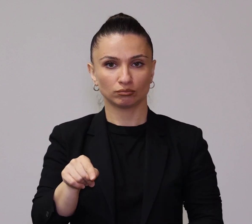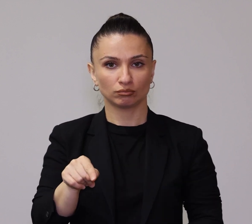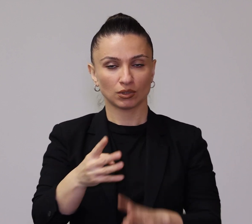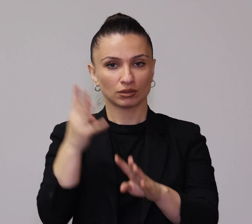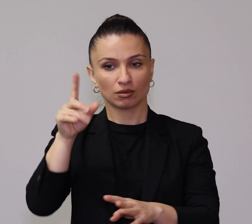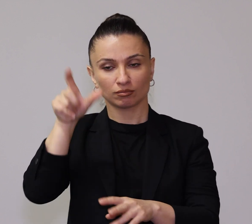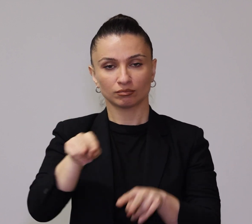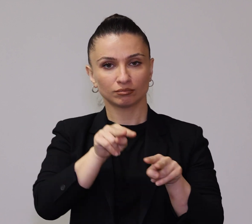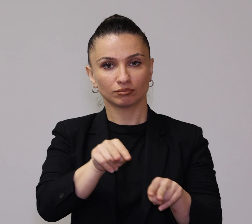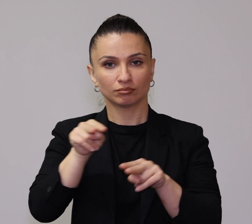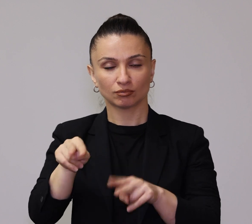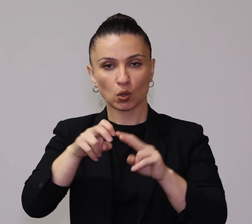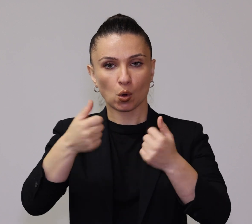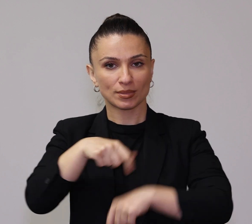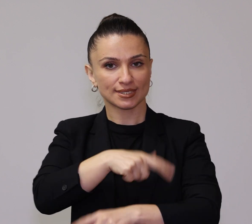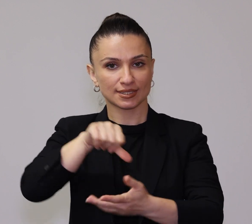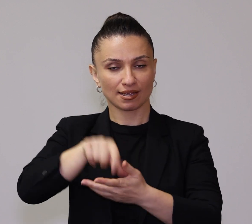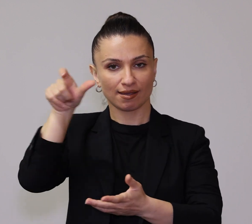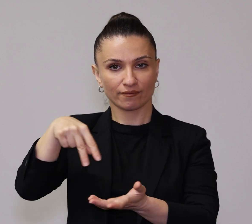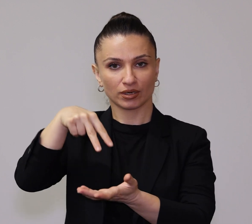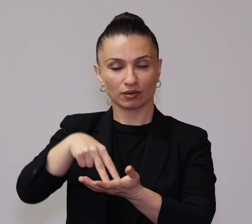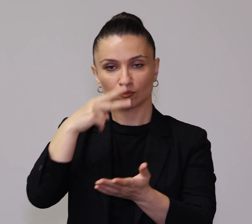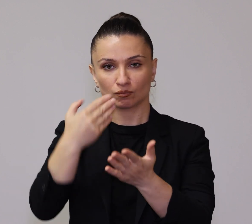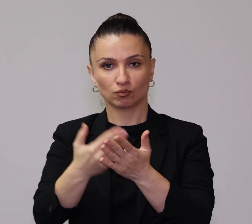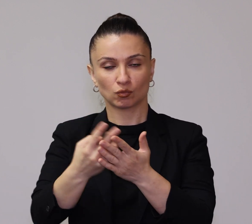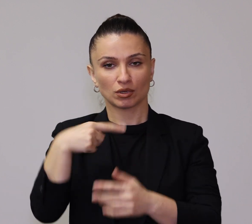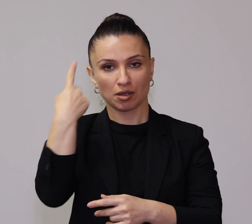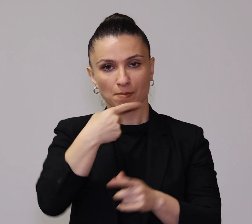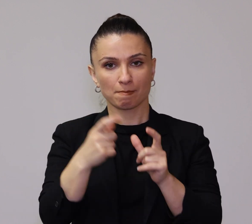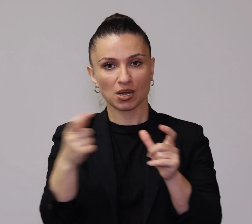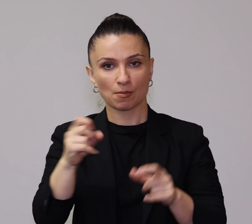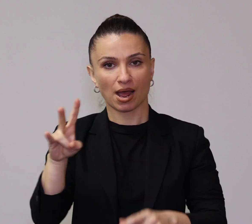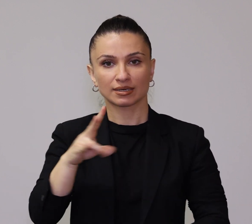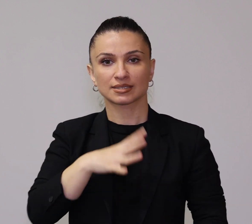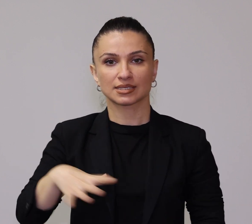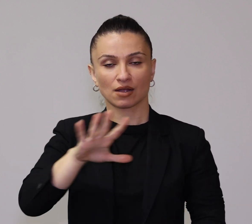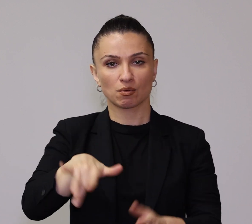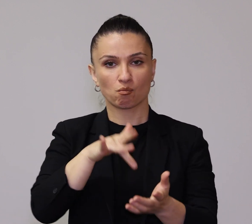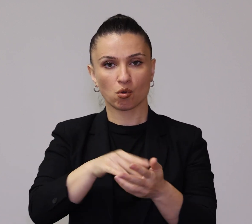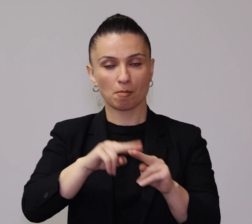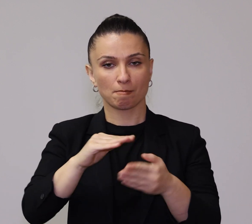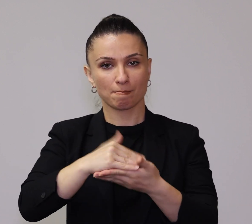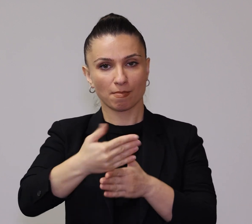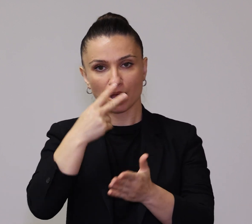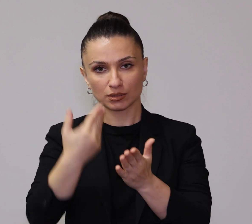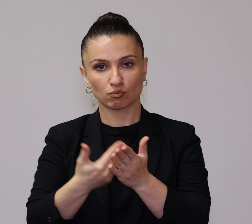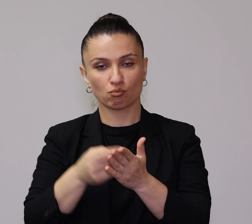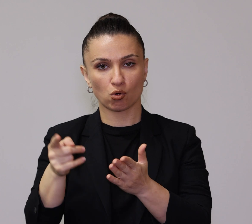ნაკადის მომწესრიგებელ კომისიის წევრს წარუდგინეთ პირადობის მოწმობა ან საქართველოს მოქალაქის პასპორტი. გაიარეთ